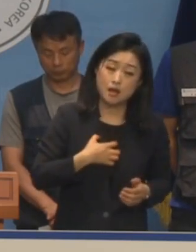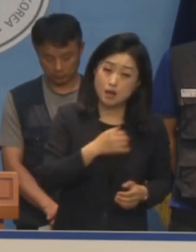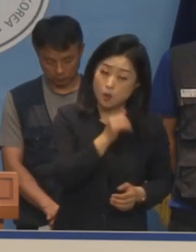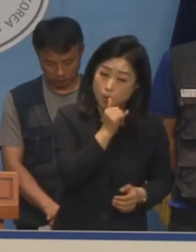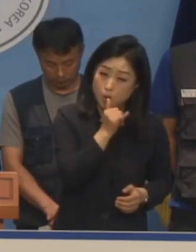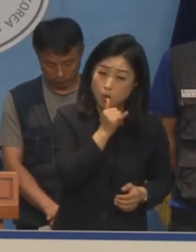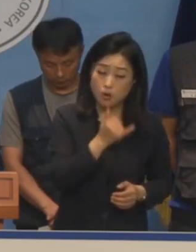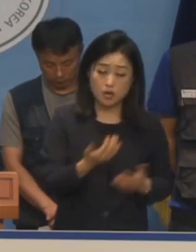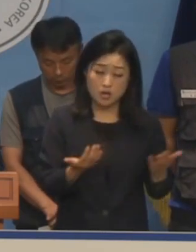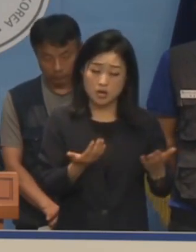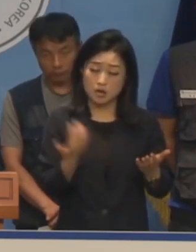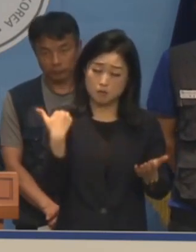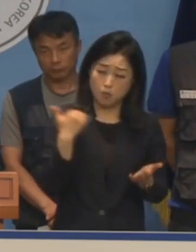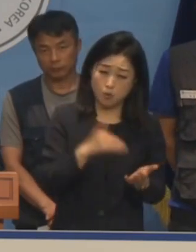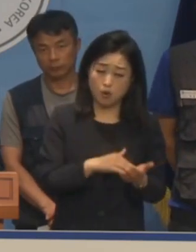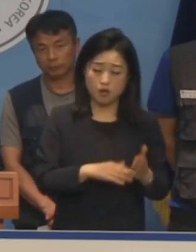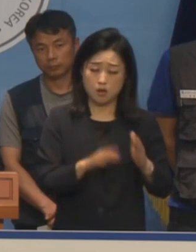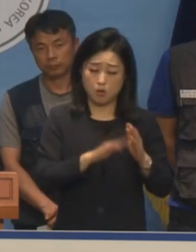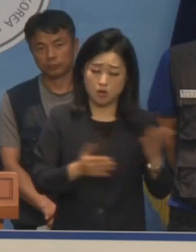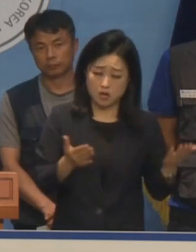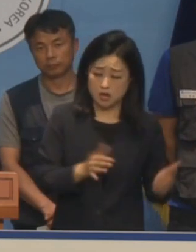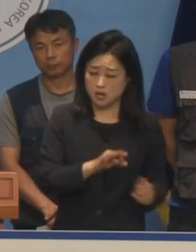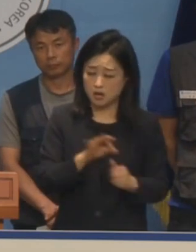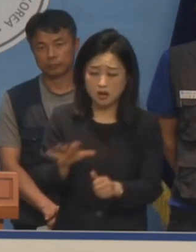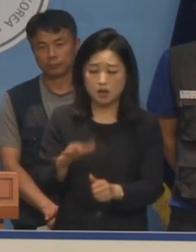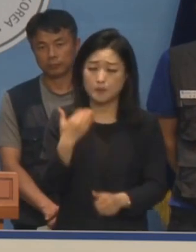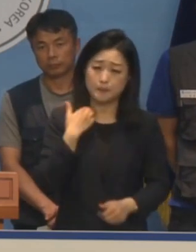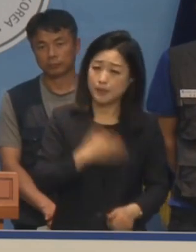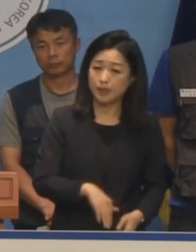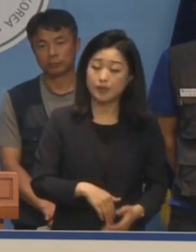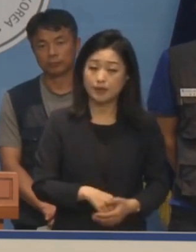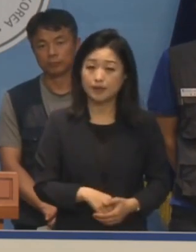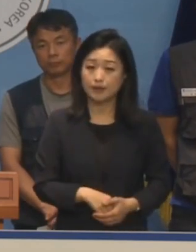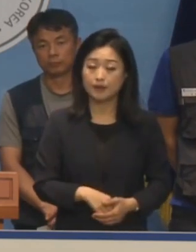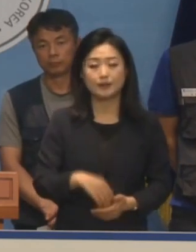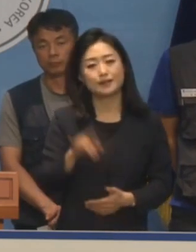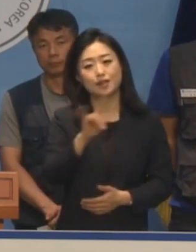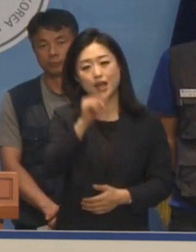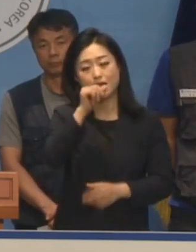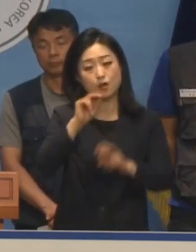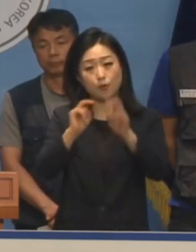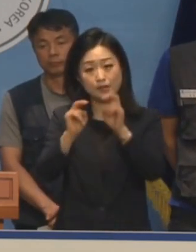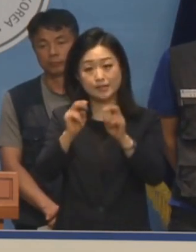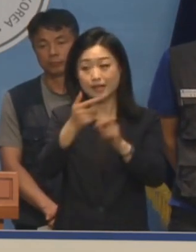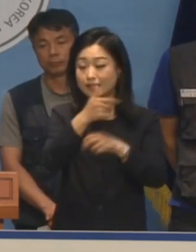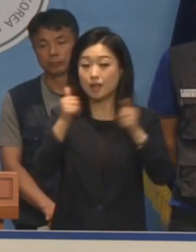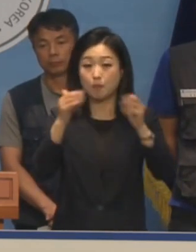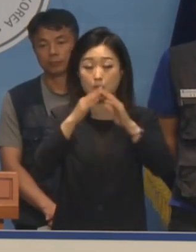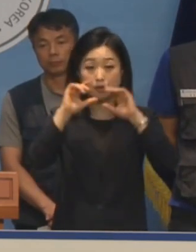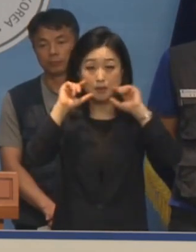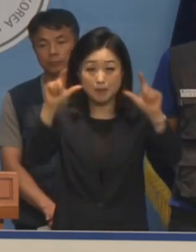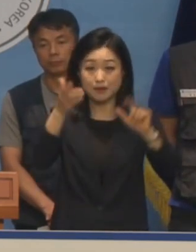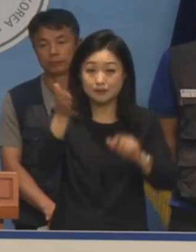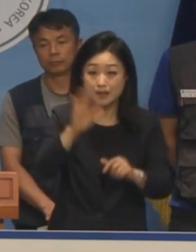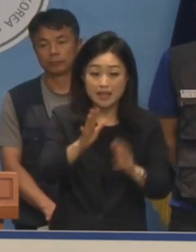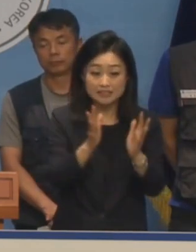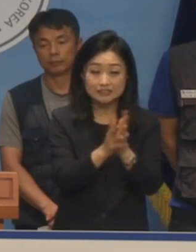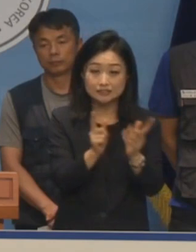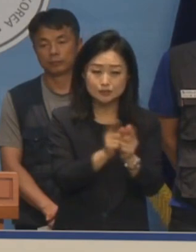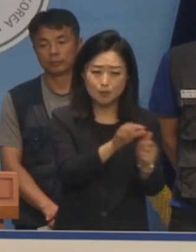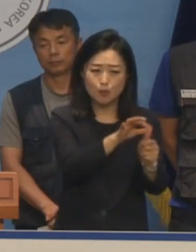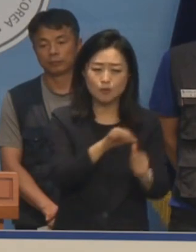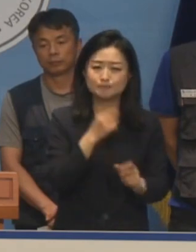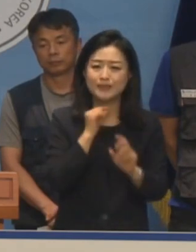일상으로 온전히 복귀하지 못하고 있는 것입니다 현대제철은 대법원 판결에도 불구하고 직접 고용 회피를